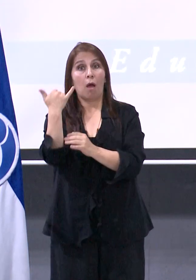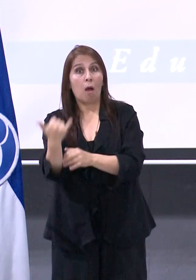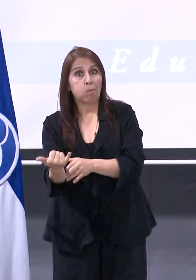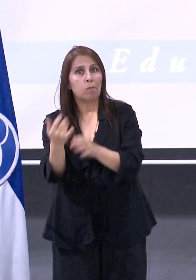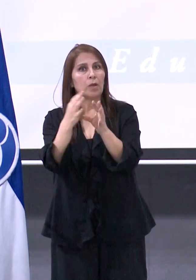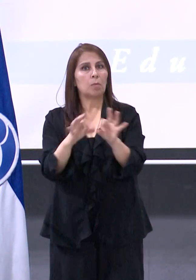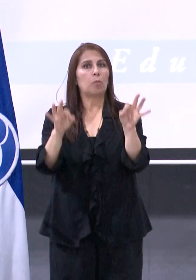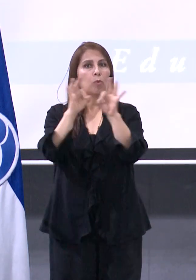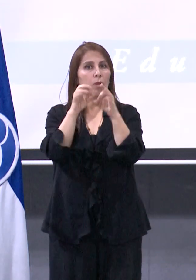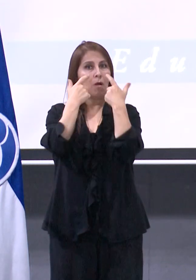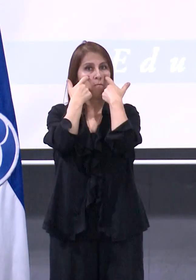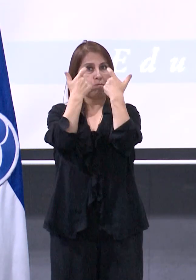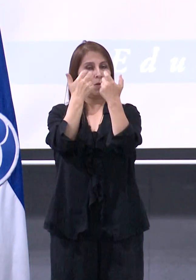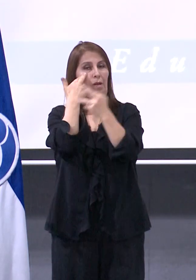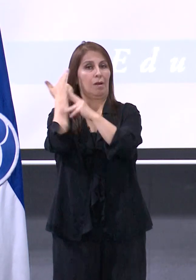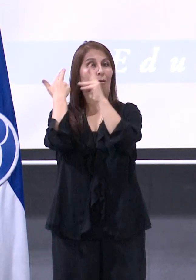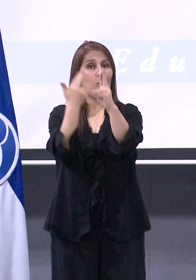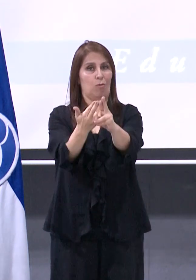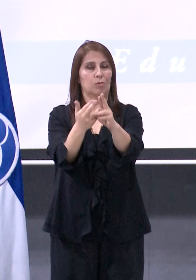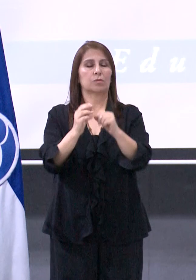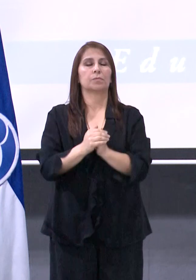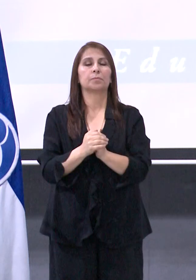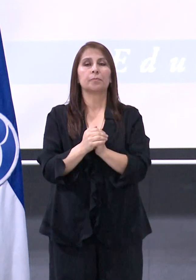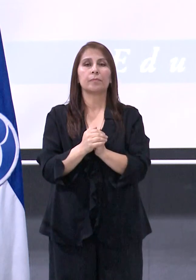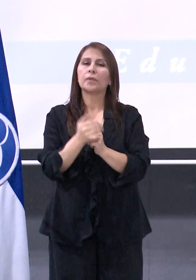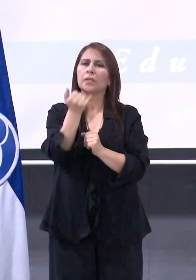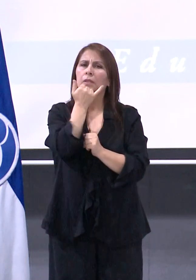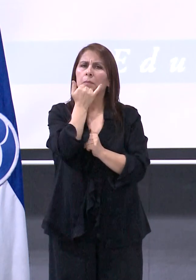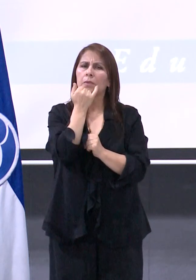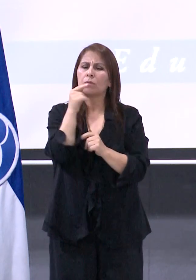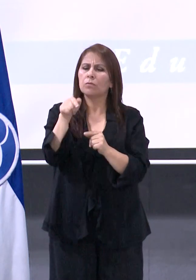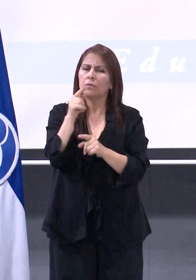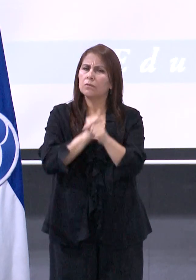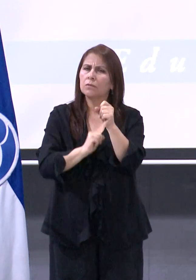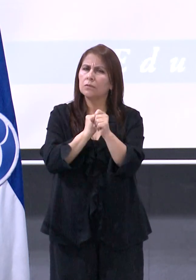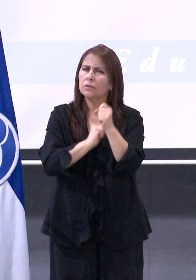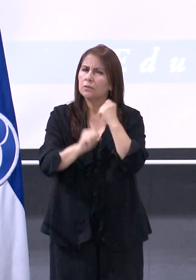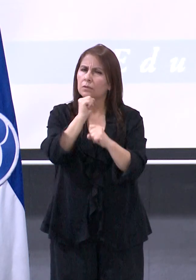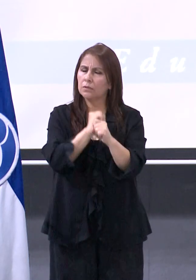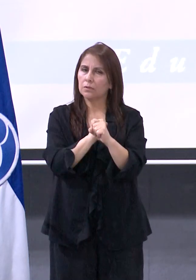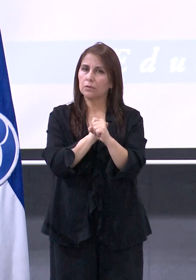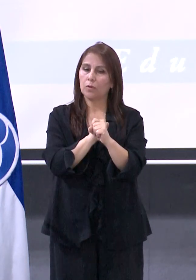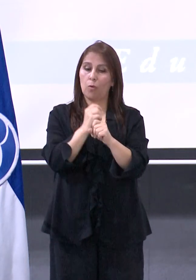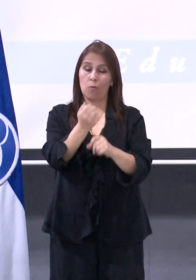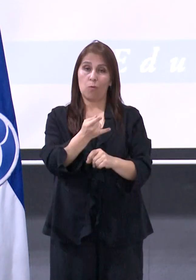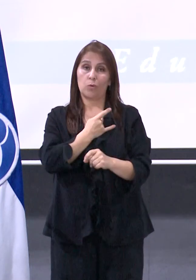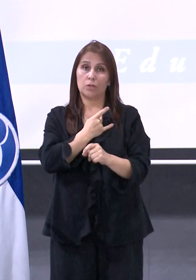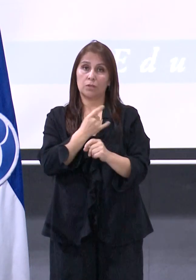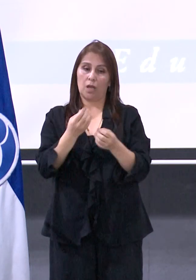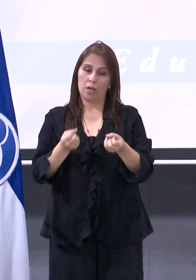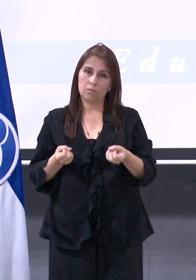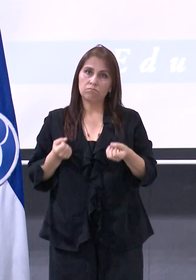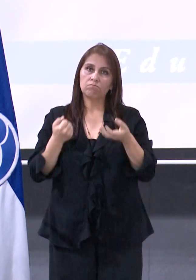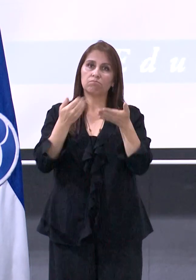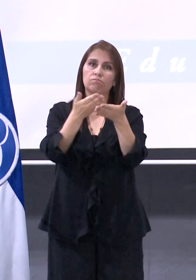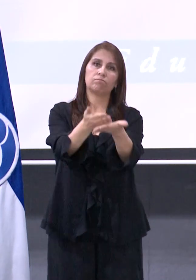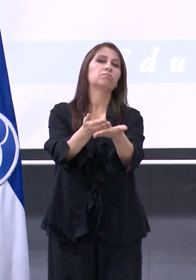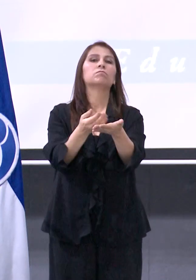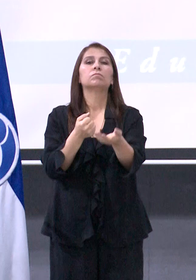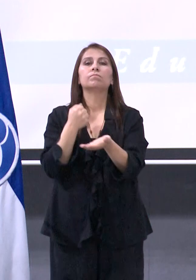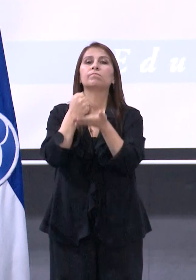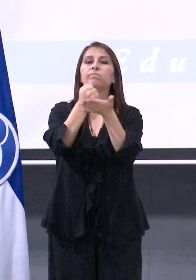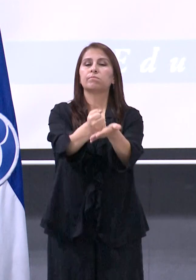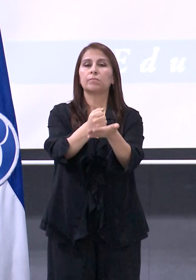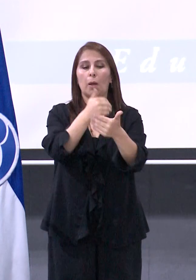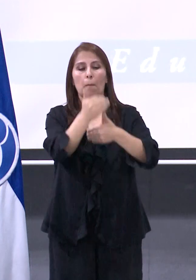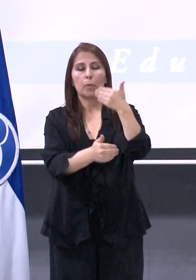quiero destacar la universidad contribuyó en todos los procesos de alfabetización de